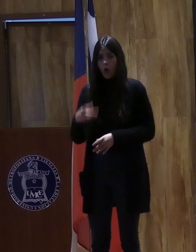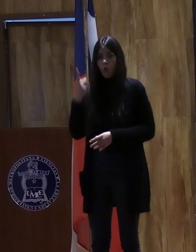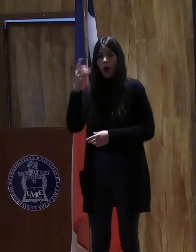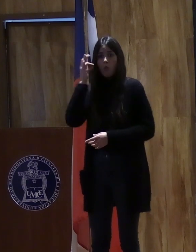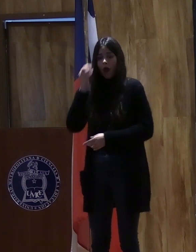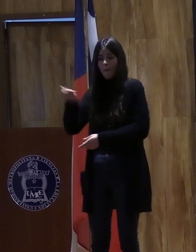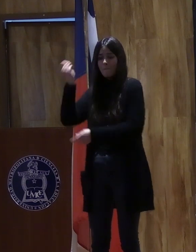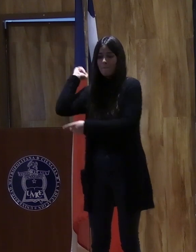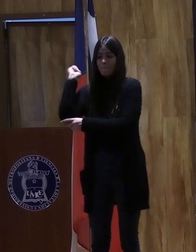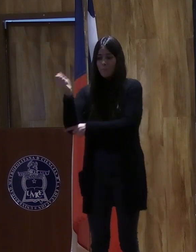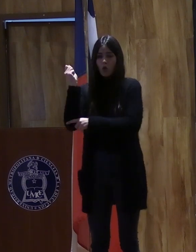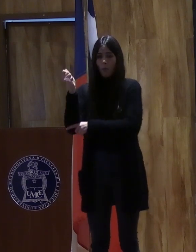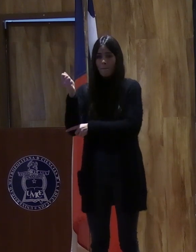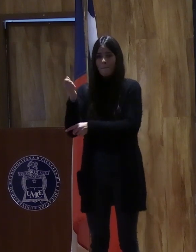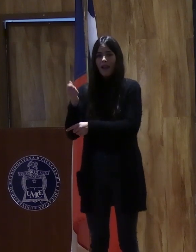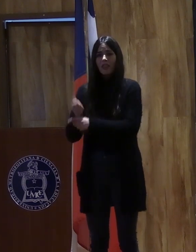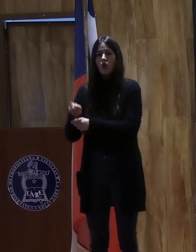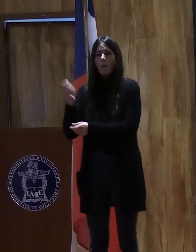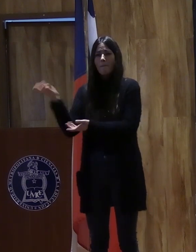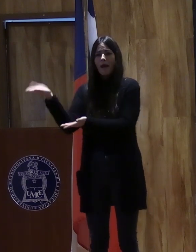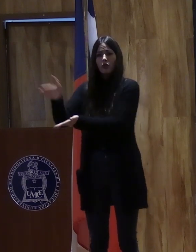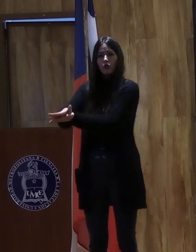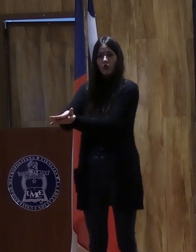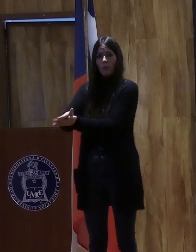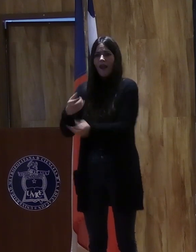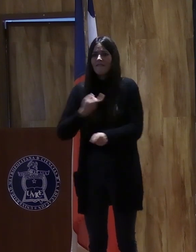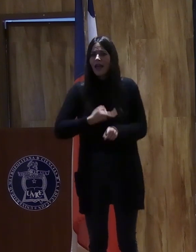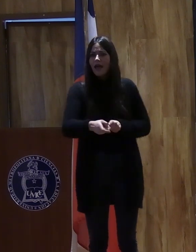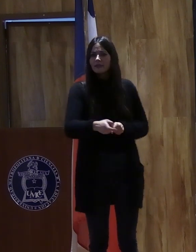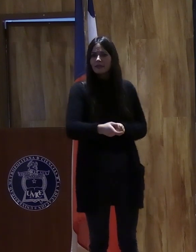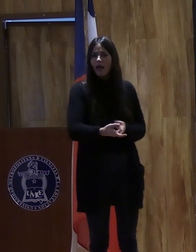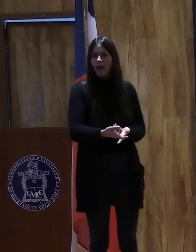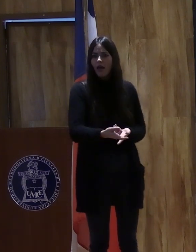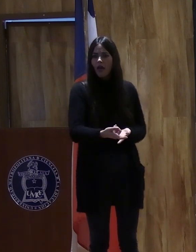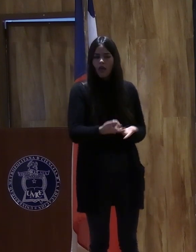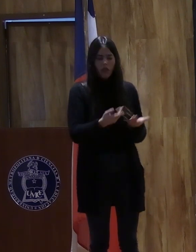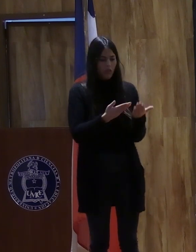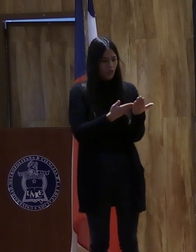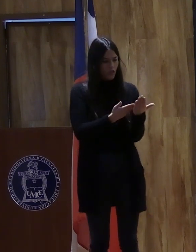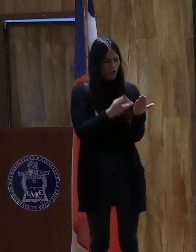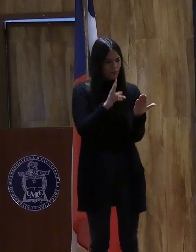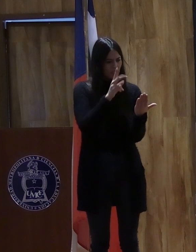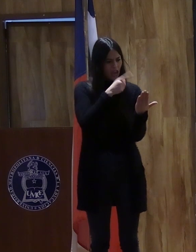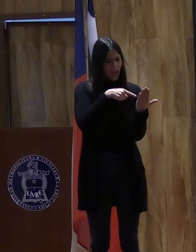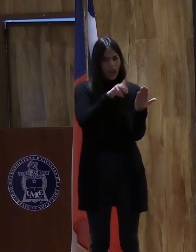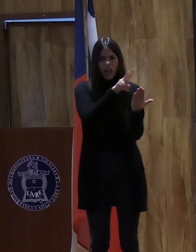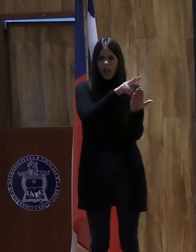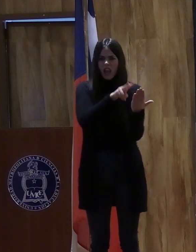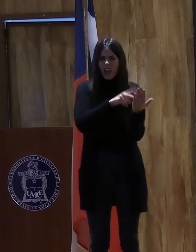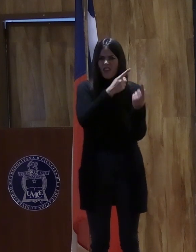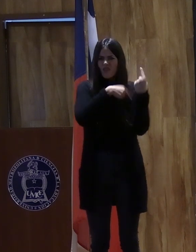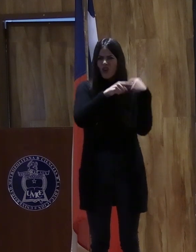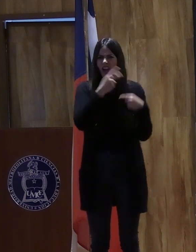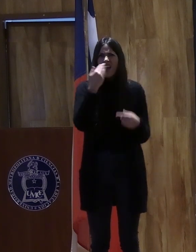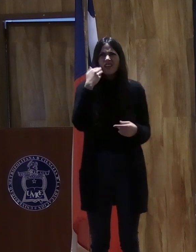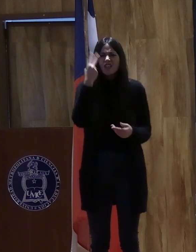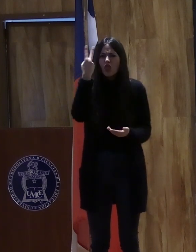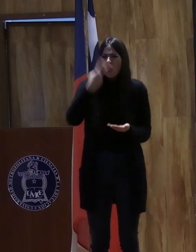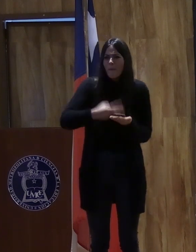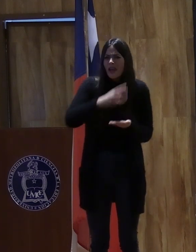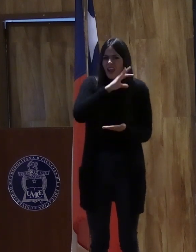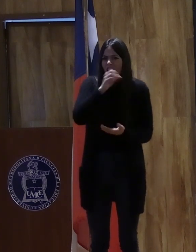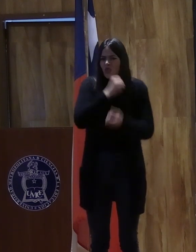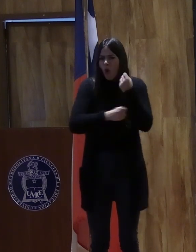para vengarse con la pareja de ella. Entonces, pero este cuento de Medea es de hace 2500